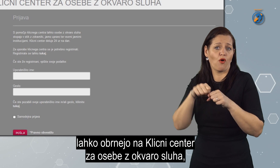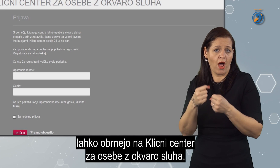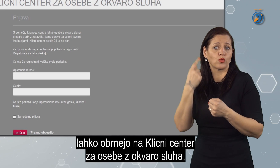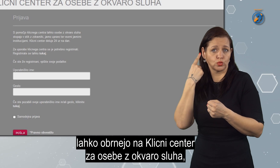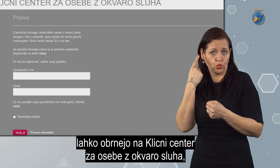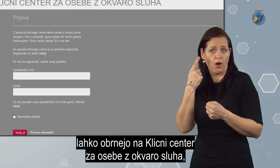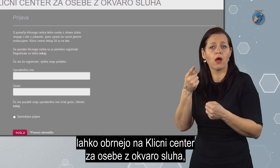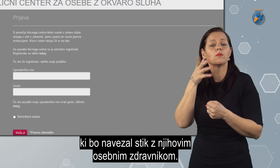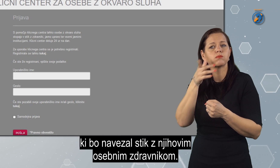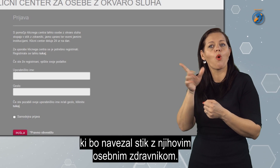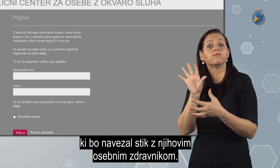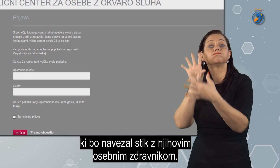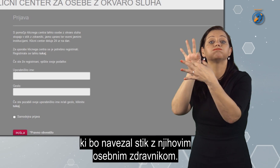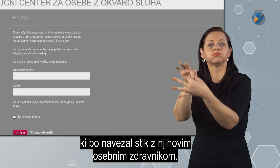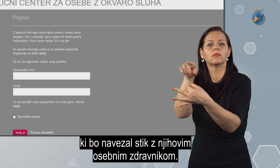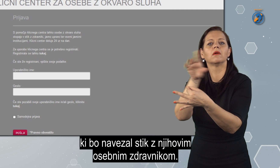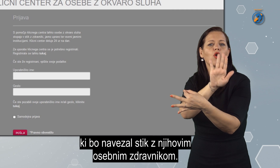navezal stik z njihovim osebnim zdravnikom.